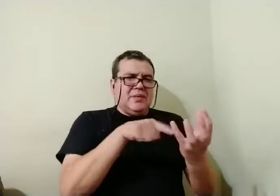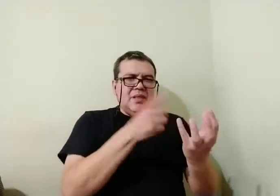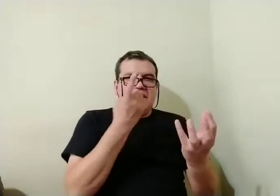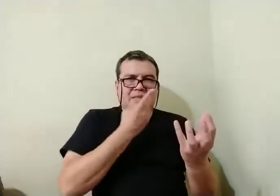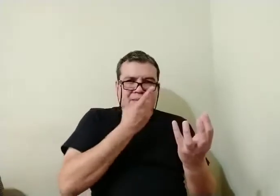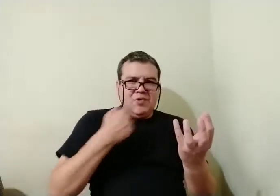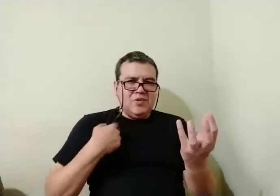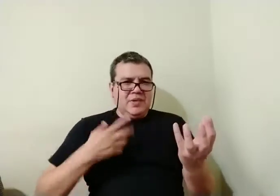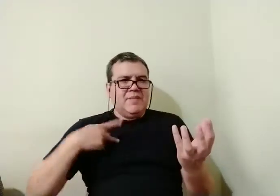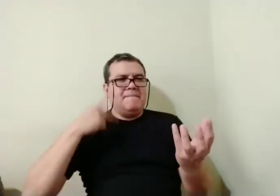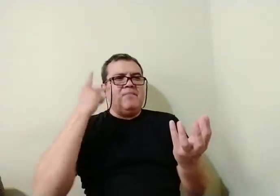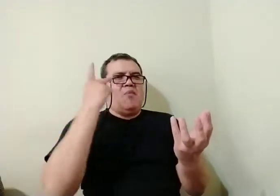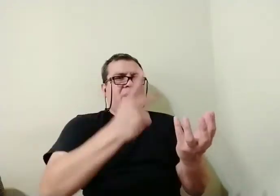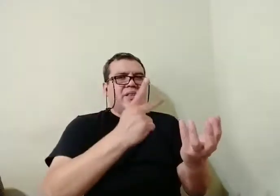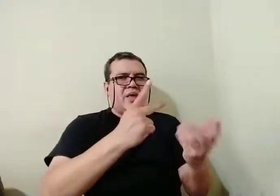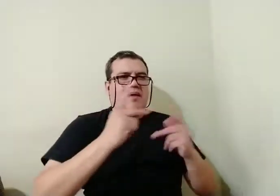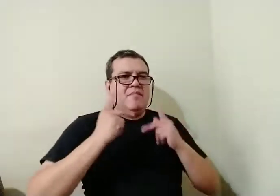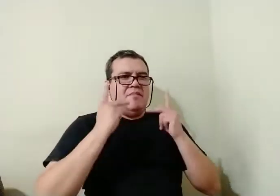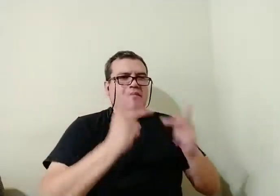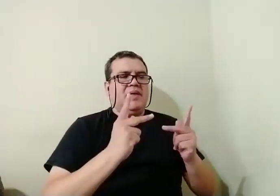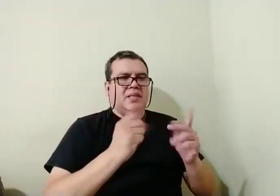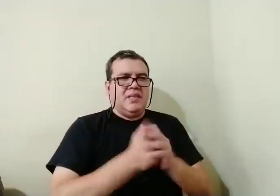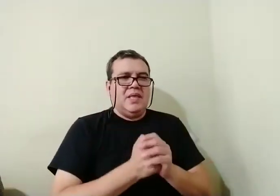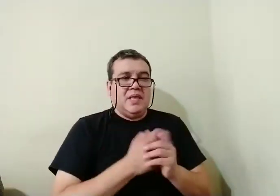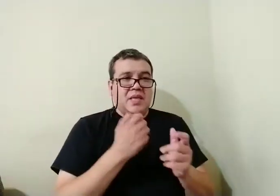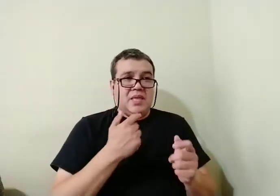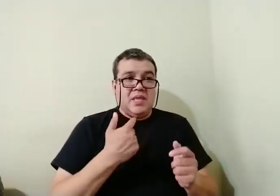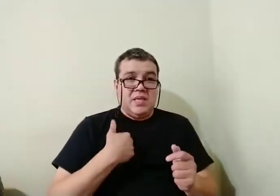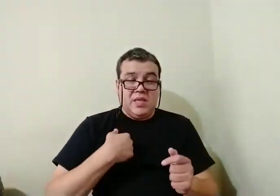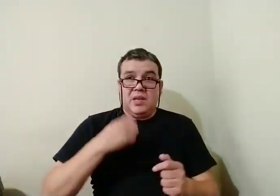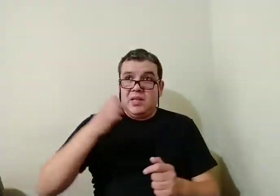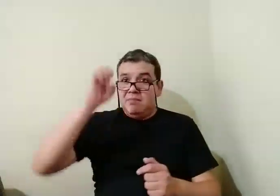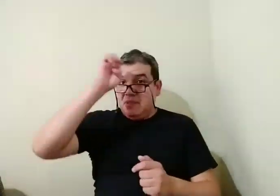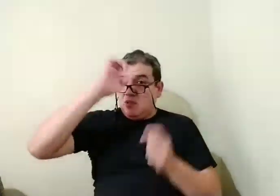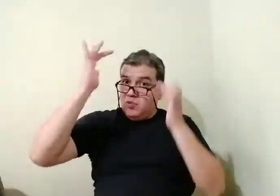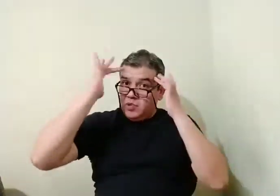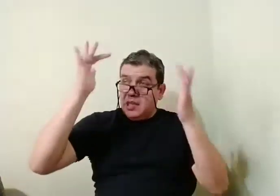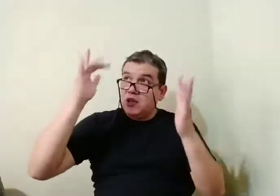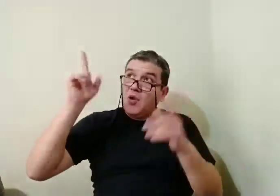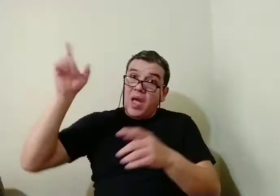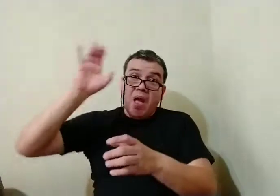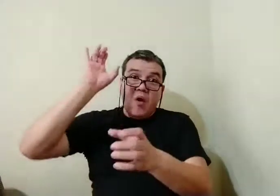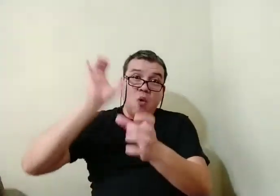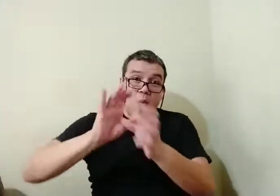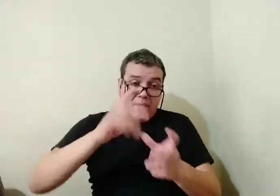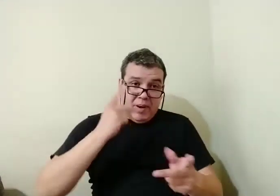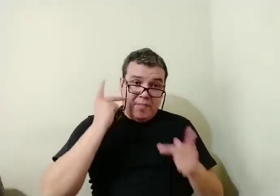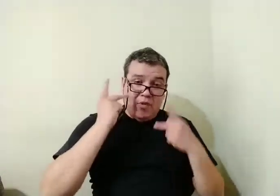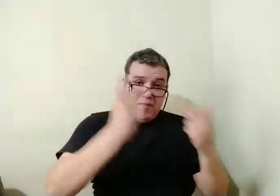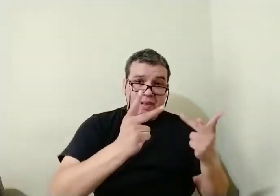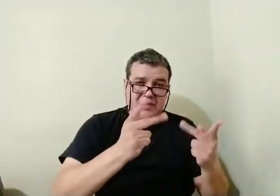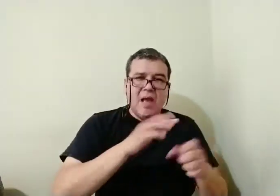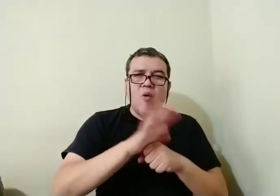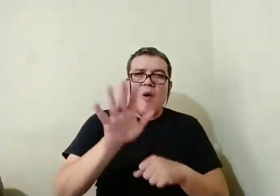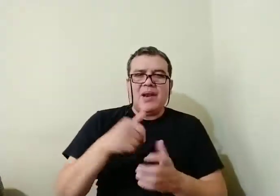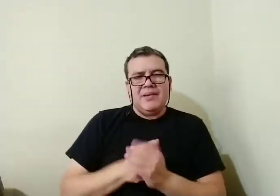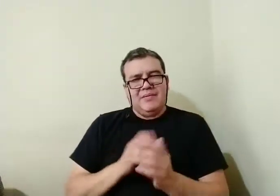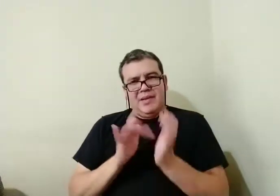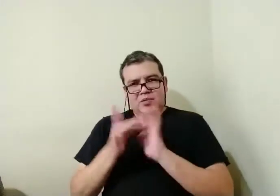Os conviene que yo me vaya, porque si no me fuera, el Consolador no vendría